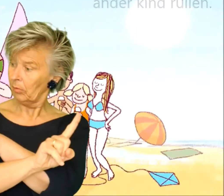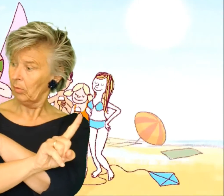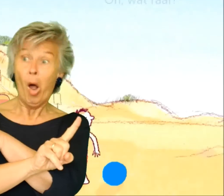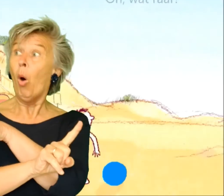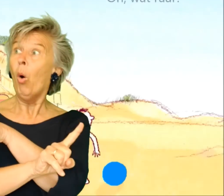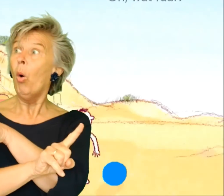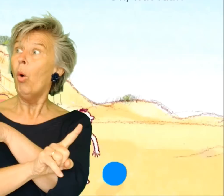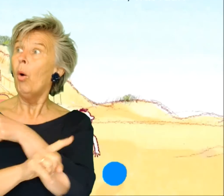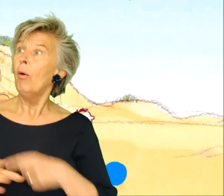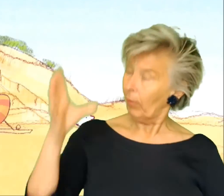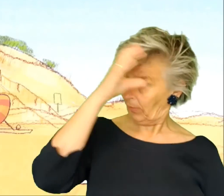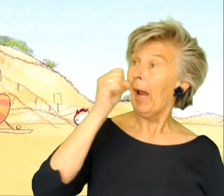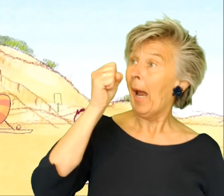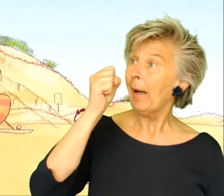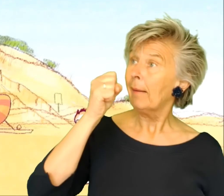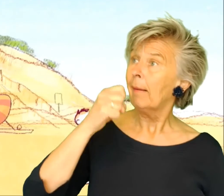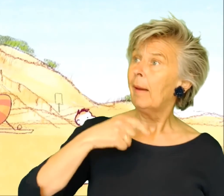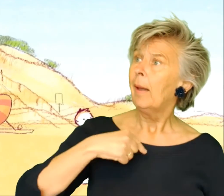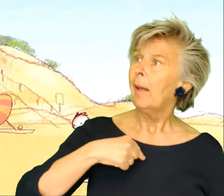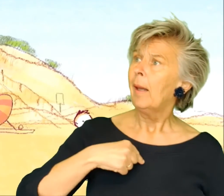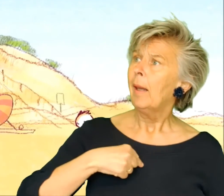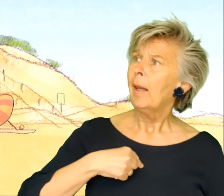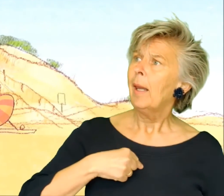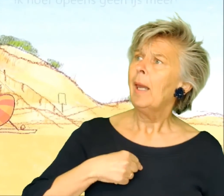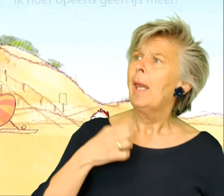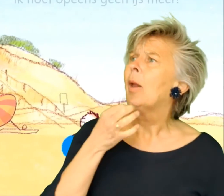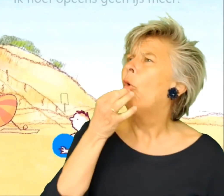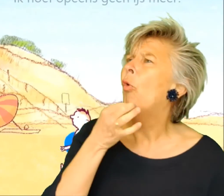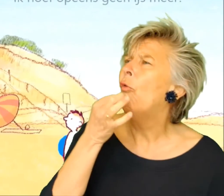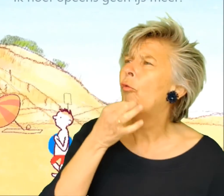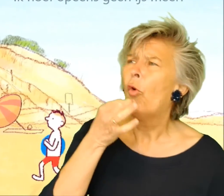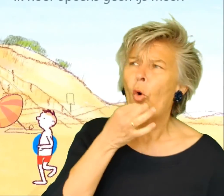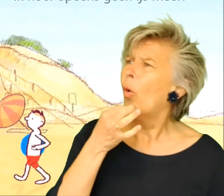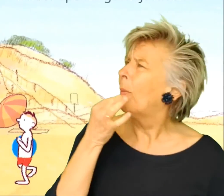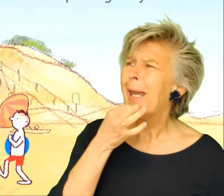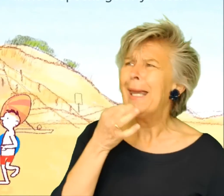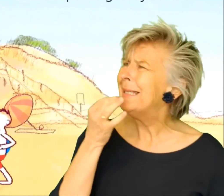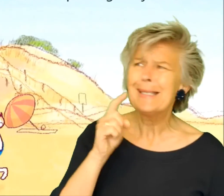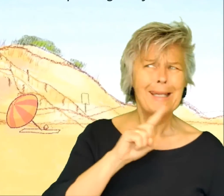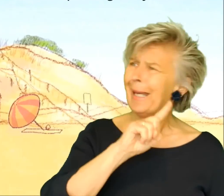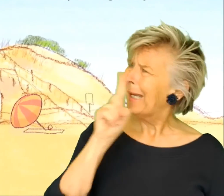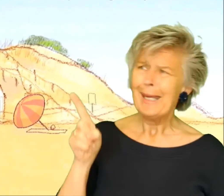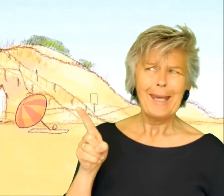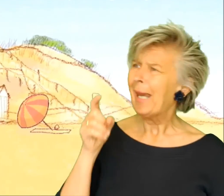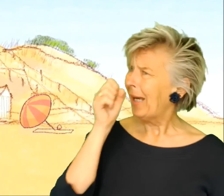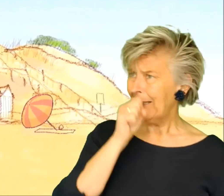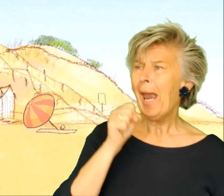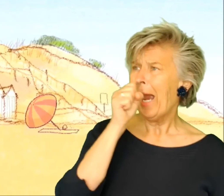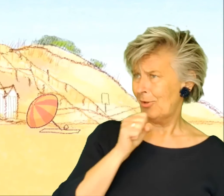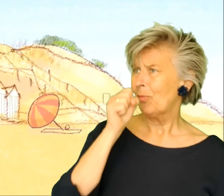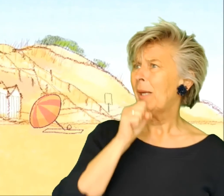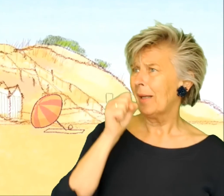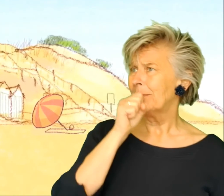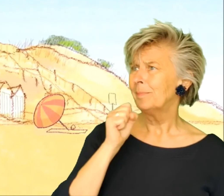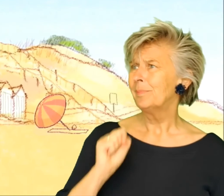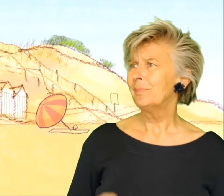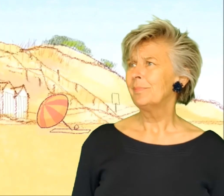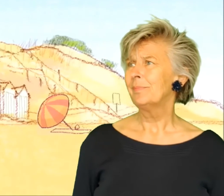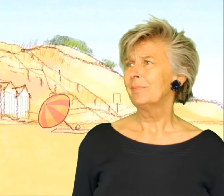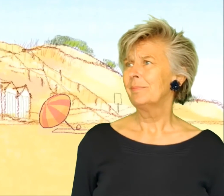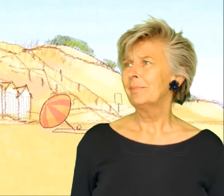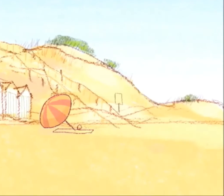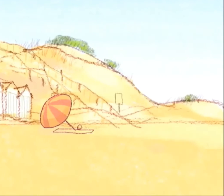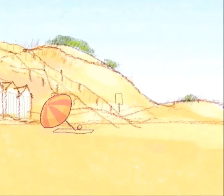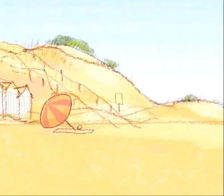ruilen. Oh, wat raar. Ik hoef opeens geen ijs meer.